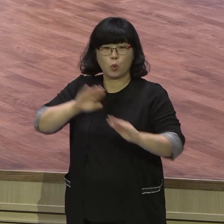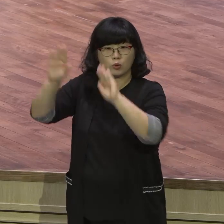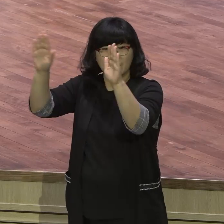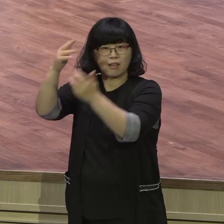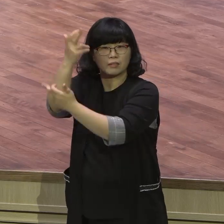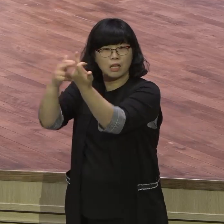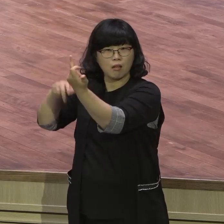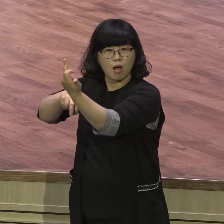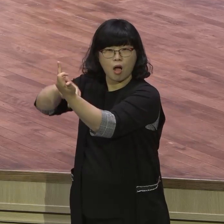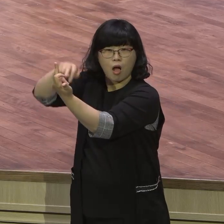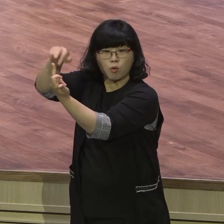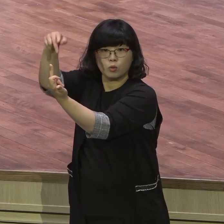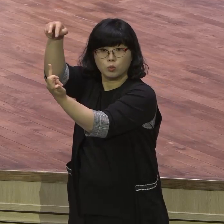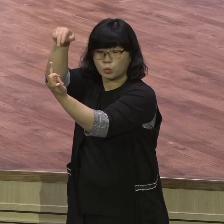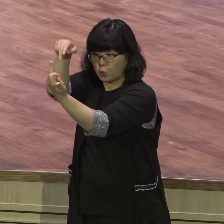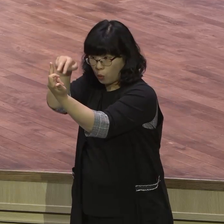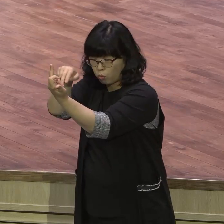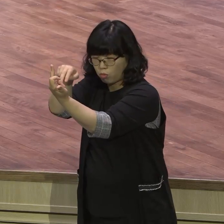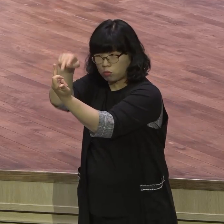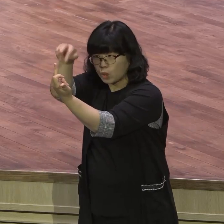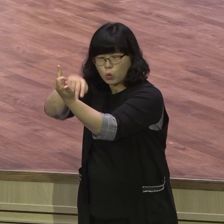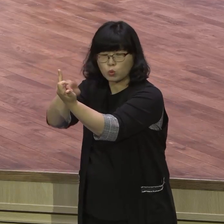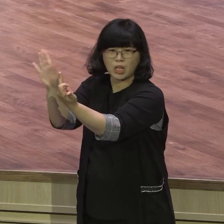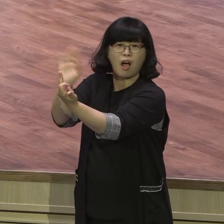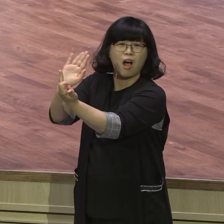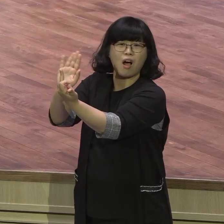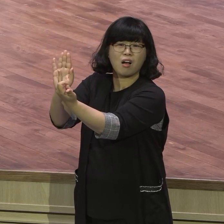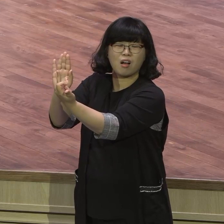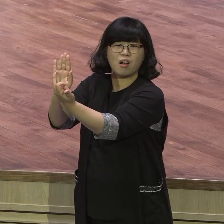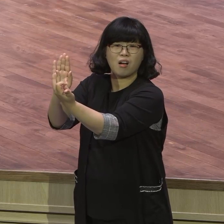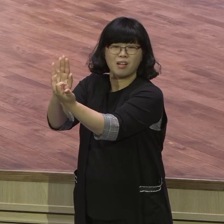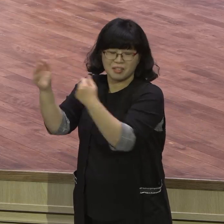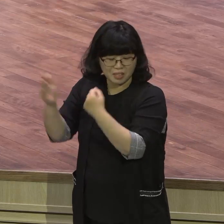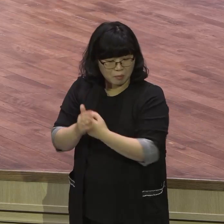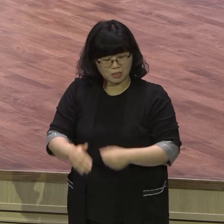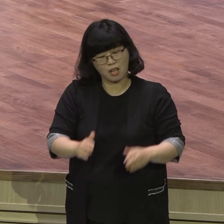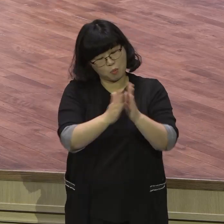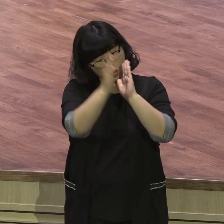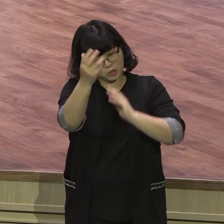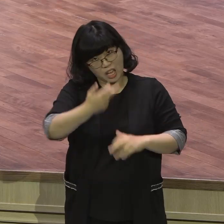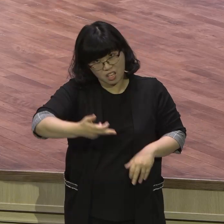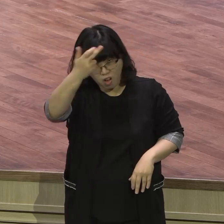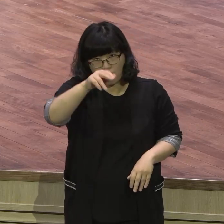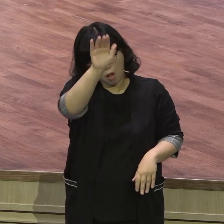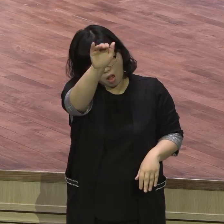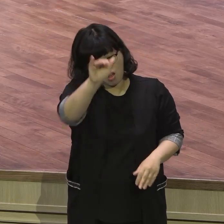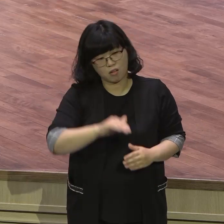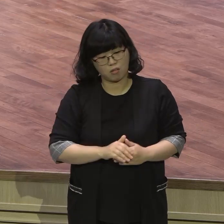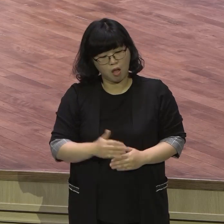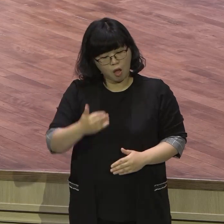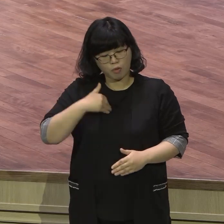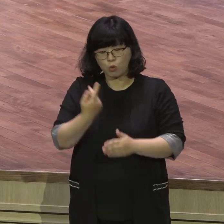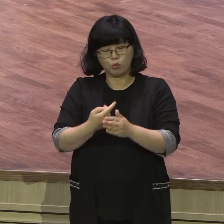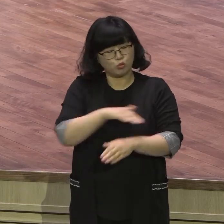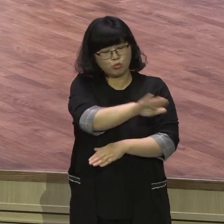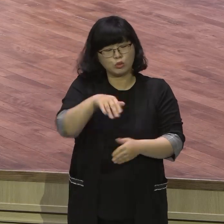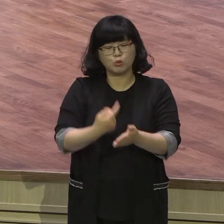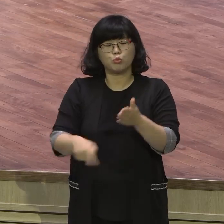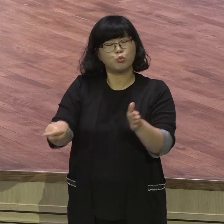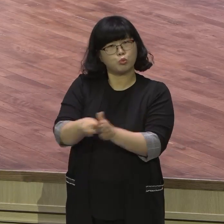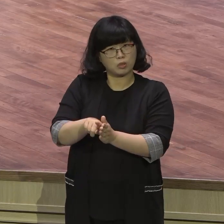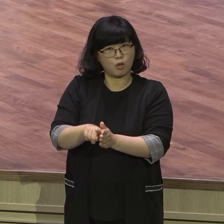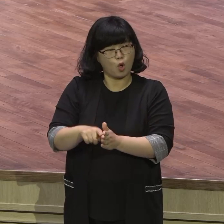산에서 내려오니 더듬을 보고 모여 백성이 아론에게 이르러 말하되 일어나라 우리를 위하여 우리를